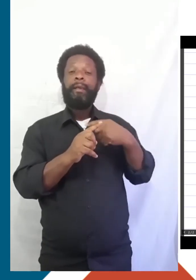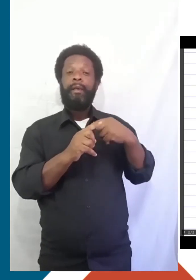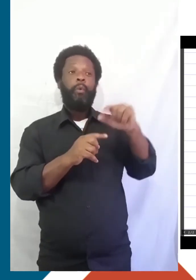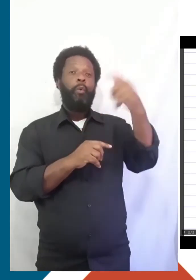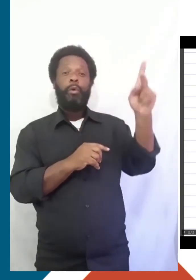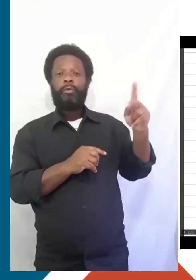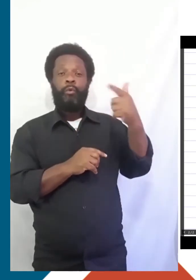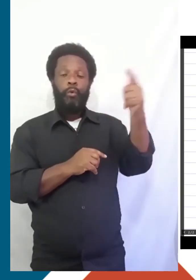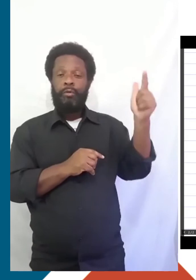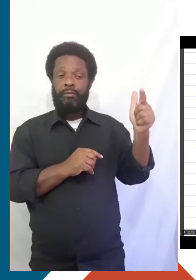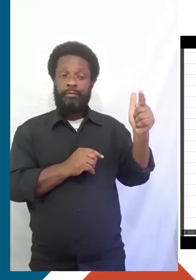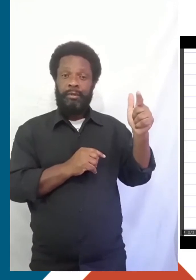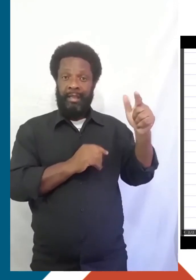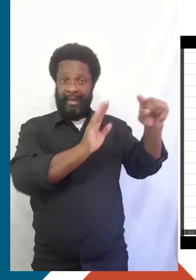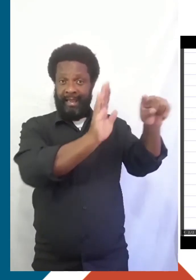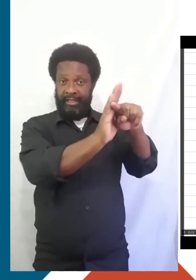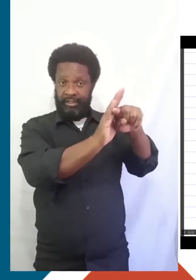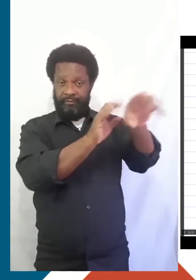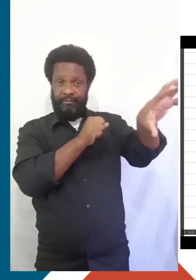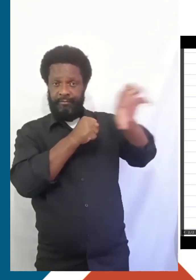atraída por polos